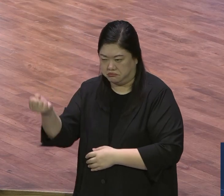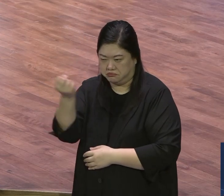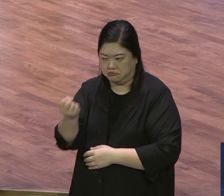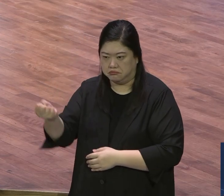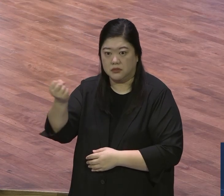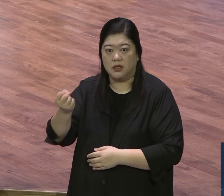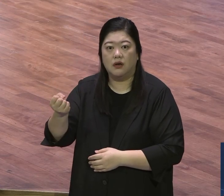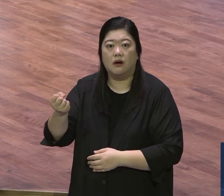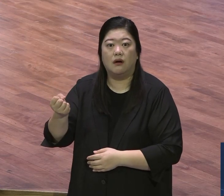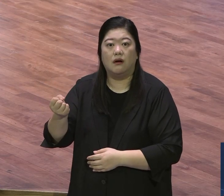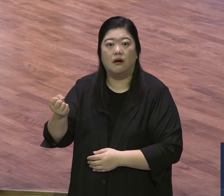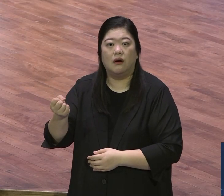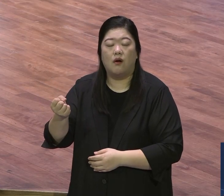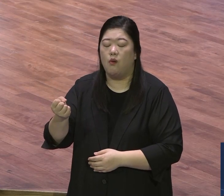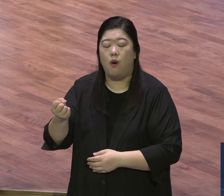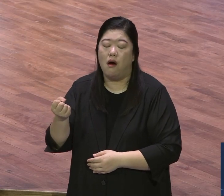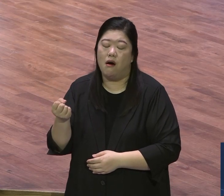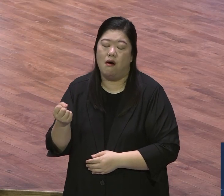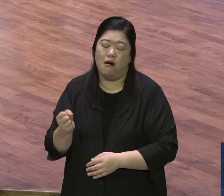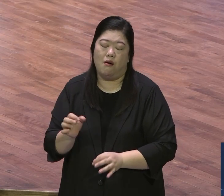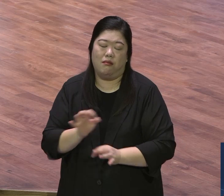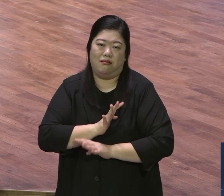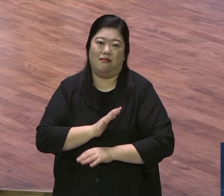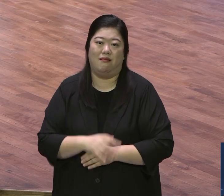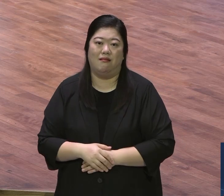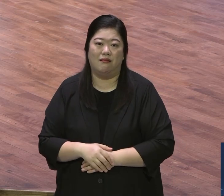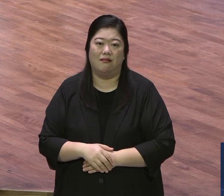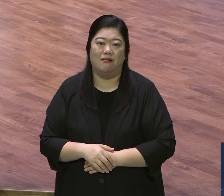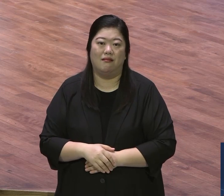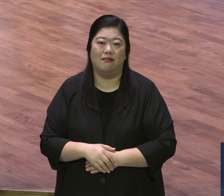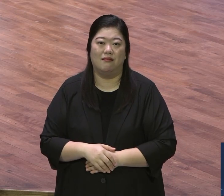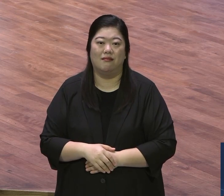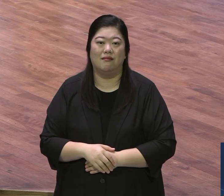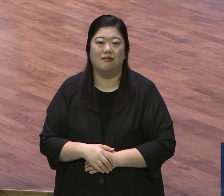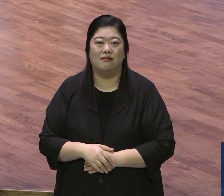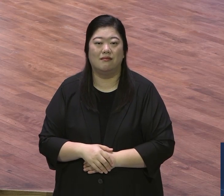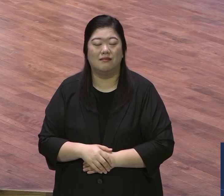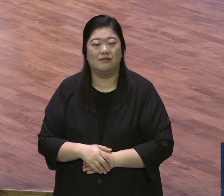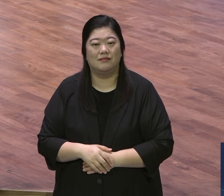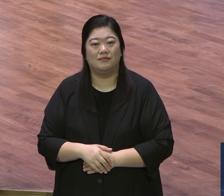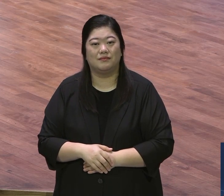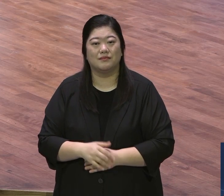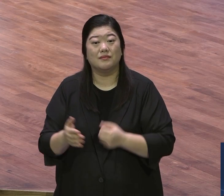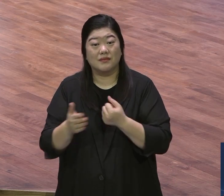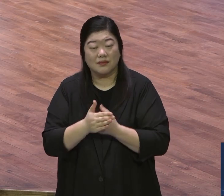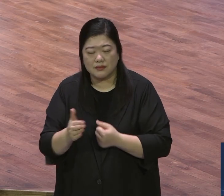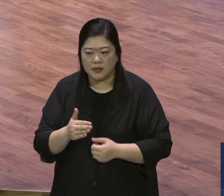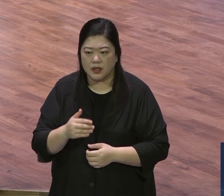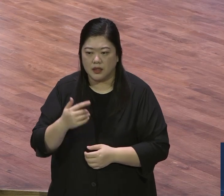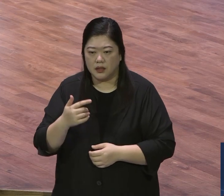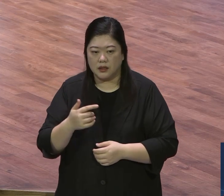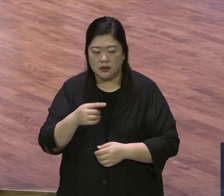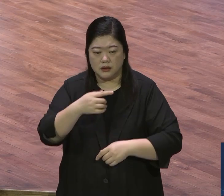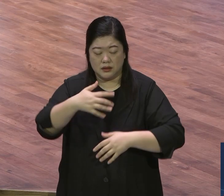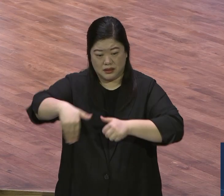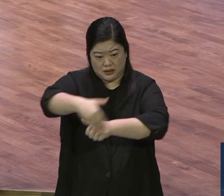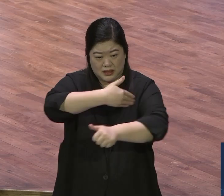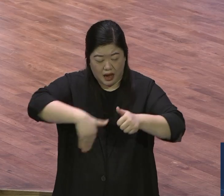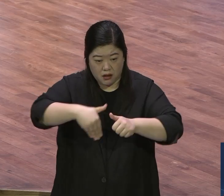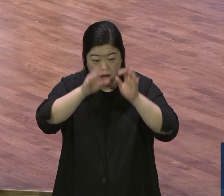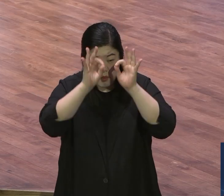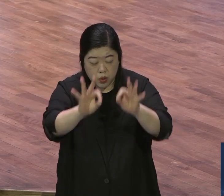누가 그렇게 하는 거예요 누가 그렇게 시키는 겁니까 속으면 안 돼요 분배를 빨리 가지세요 속지